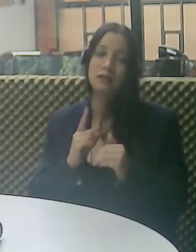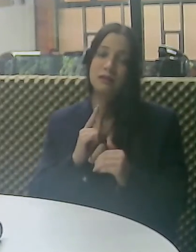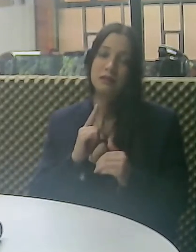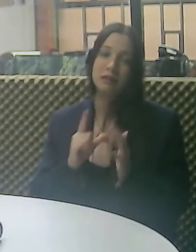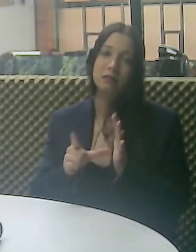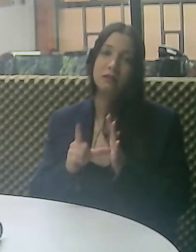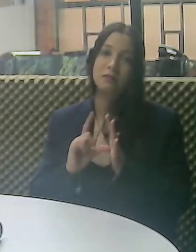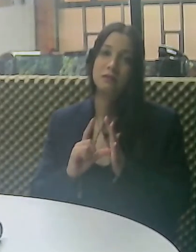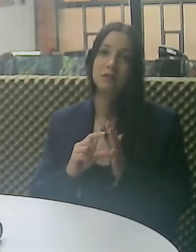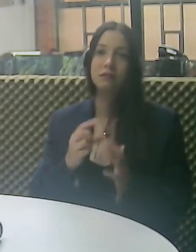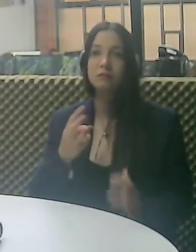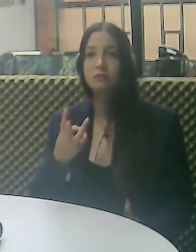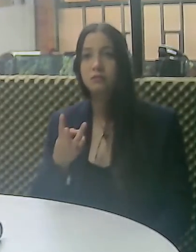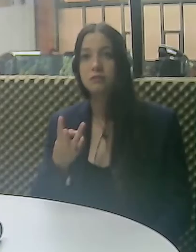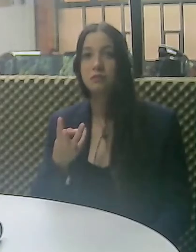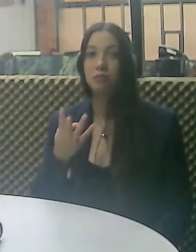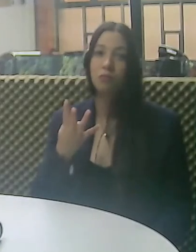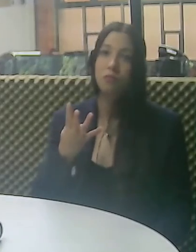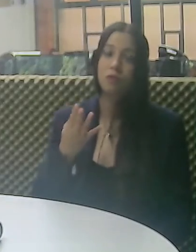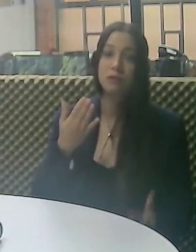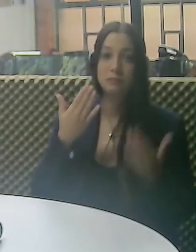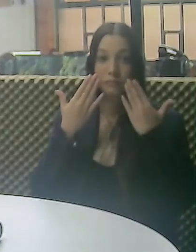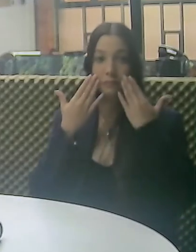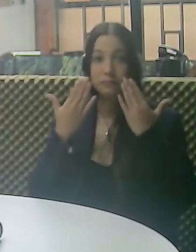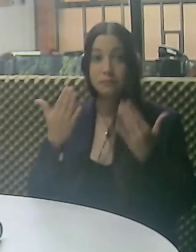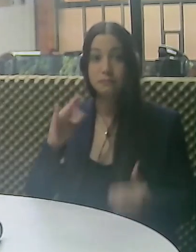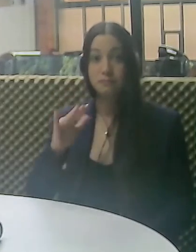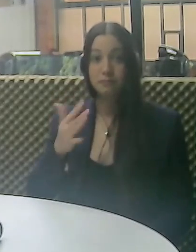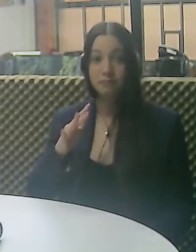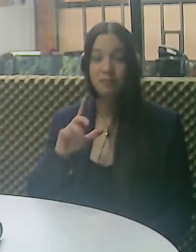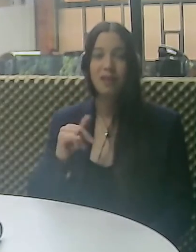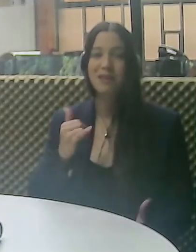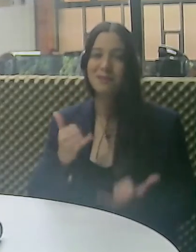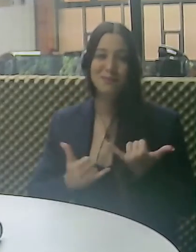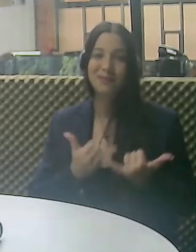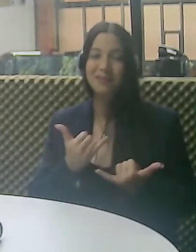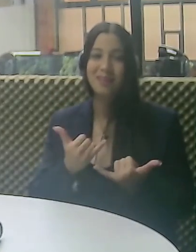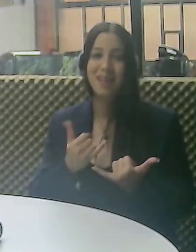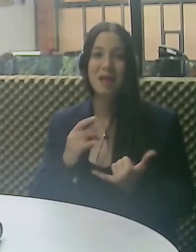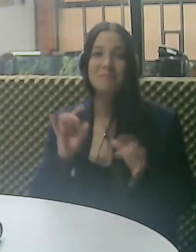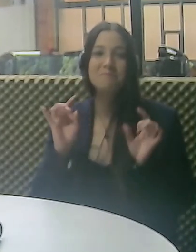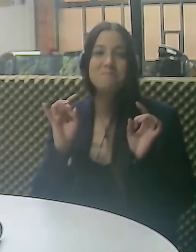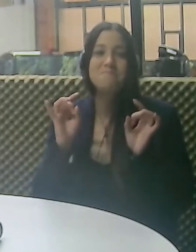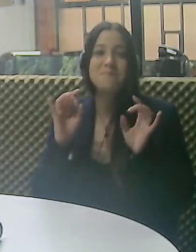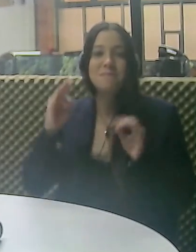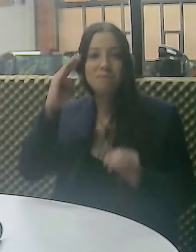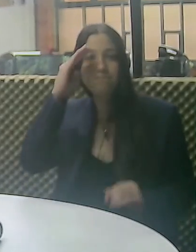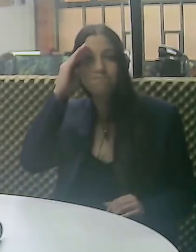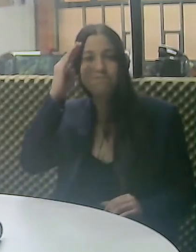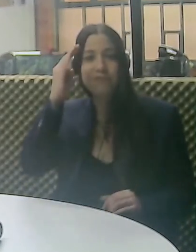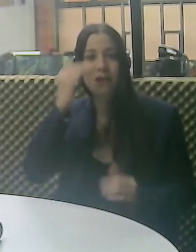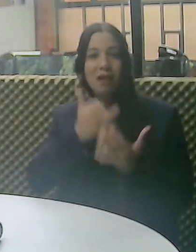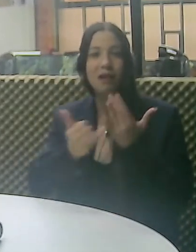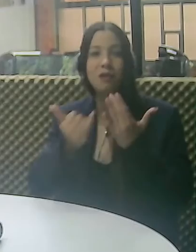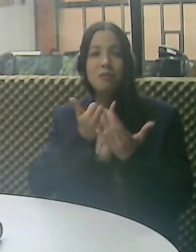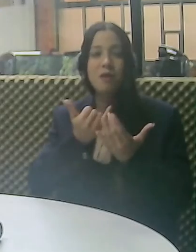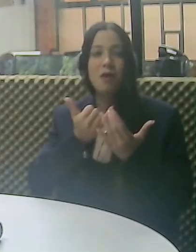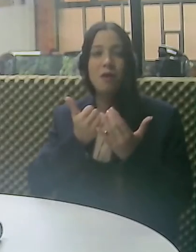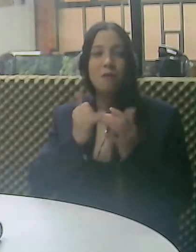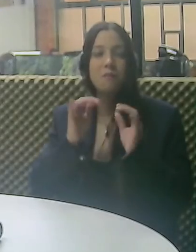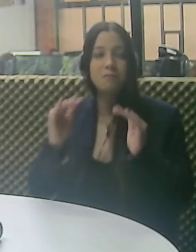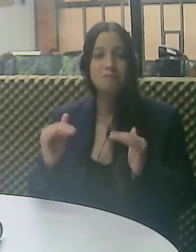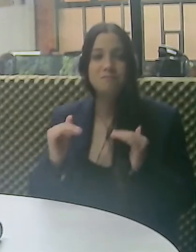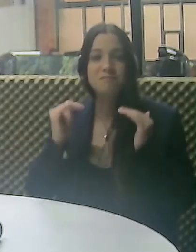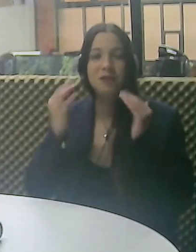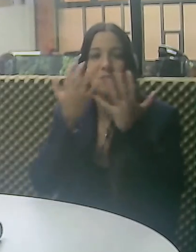fazemos de 3 a 4 concertos e é o que a gente brinca dizendo que é a cereja do bolo, é a coroação de todo um trabalho anual,